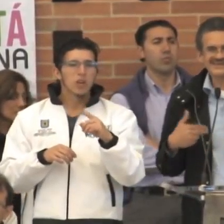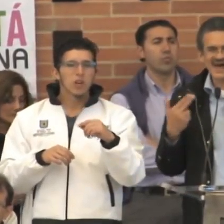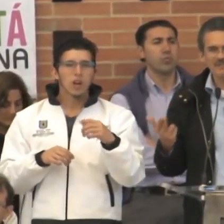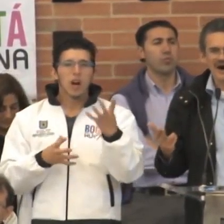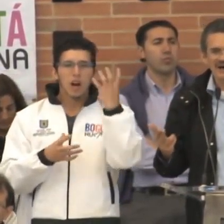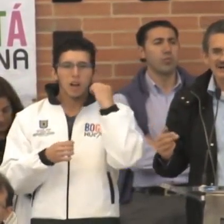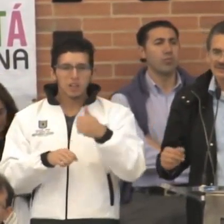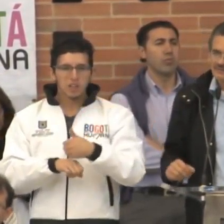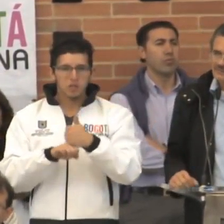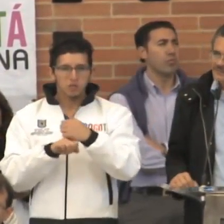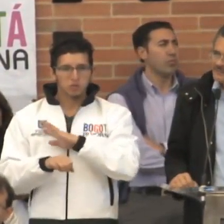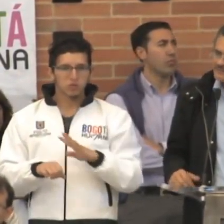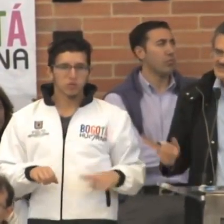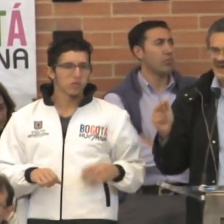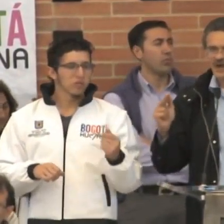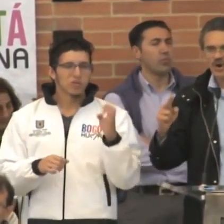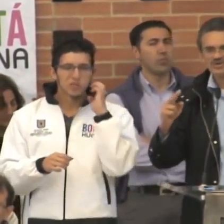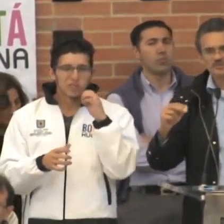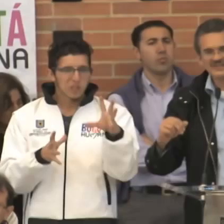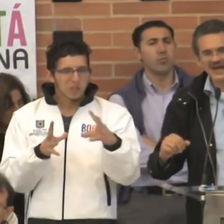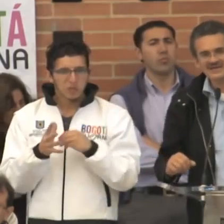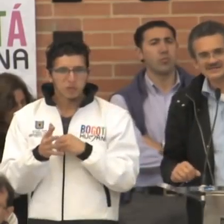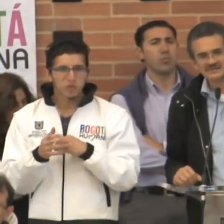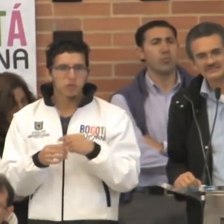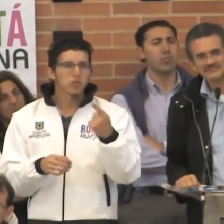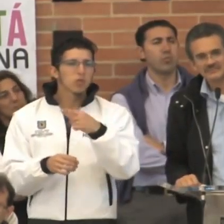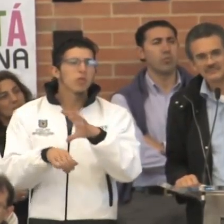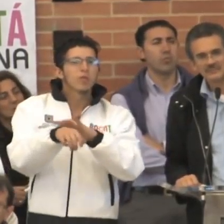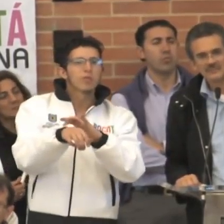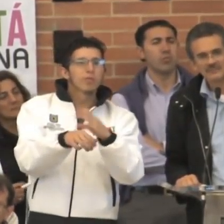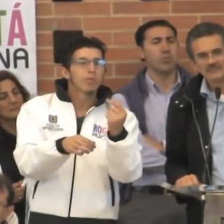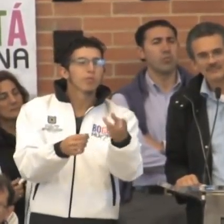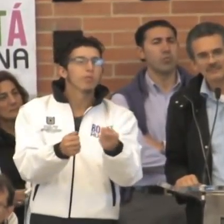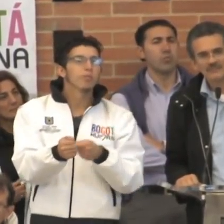Gente sin alma saqueó los hospitales.